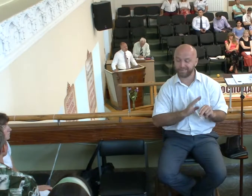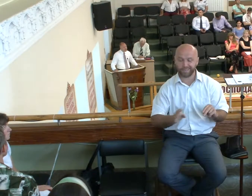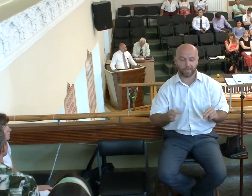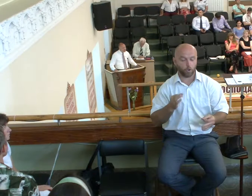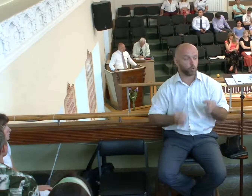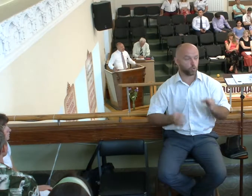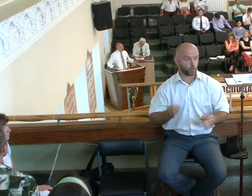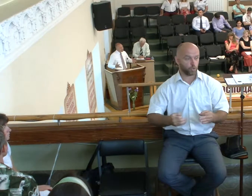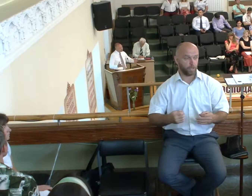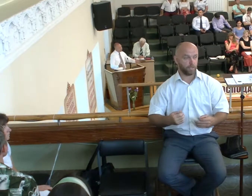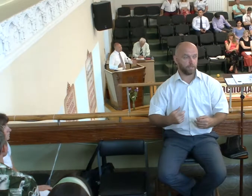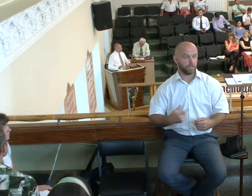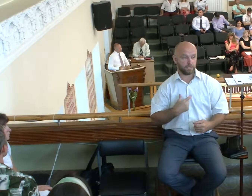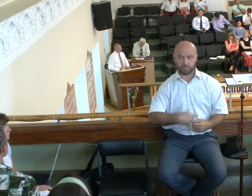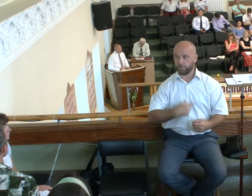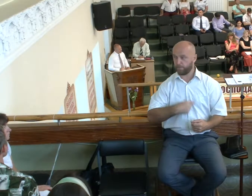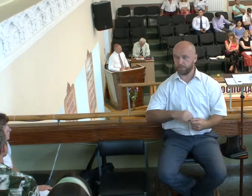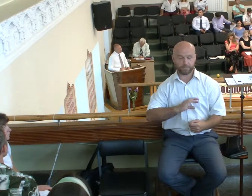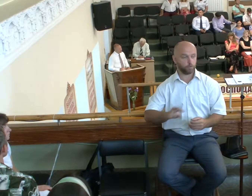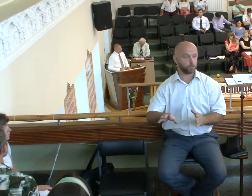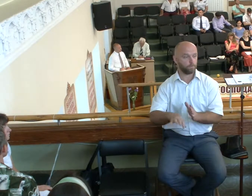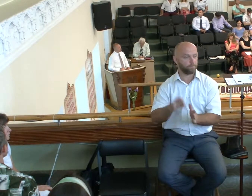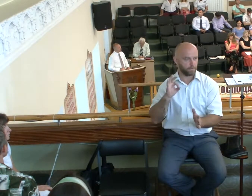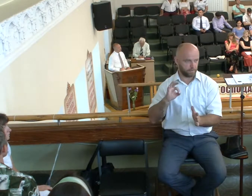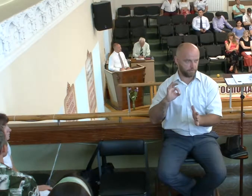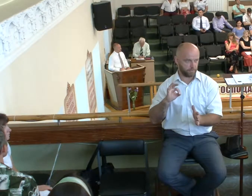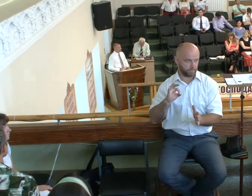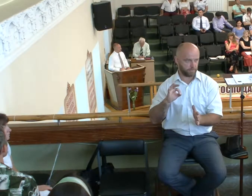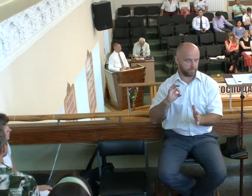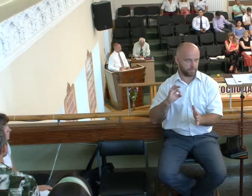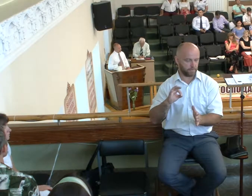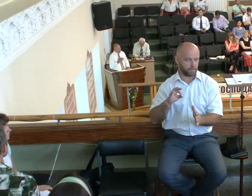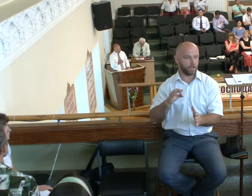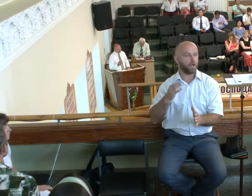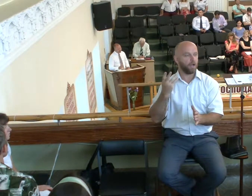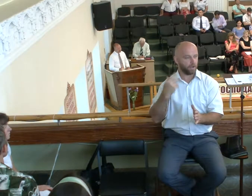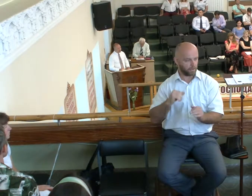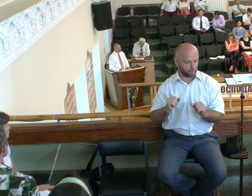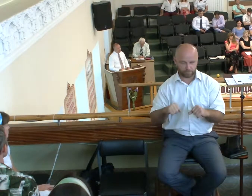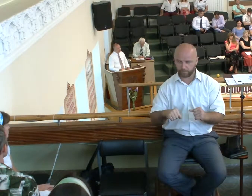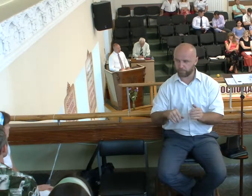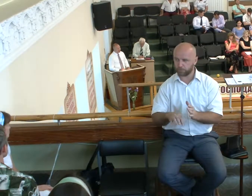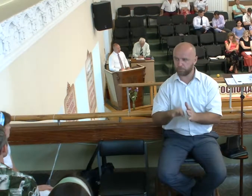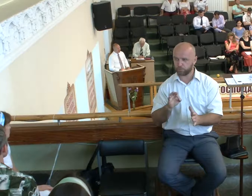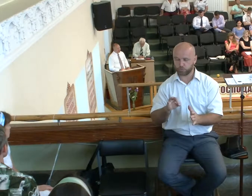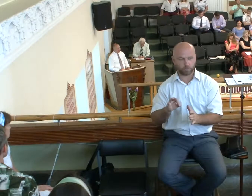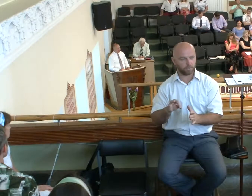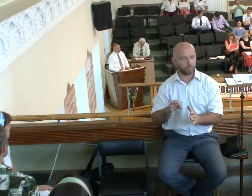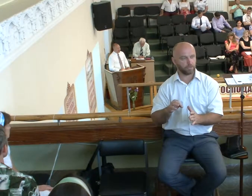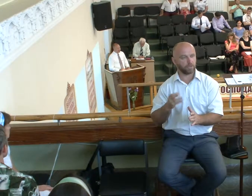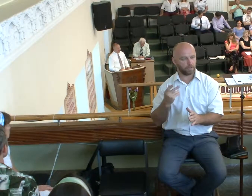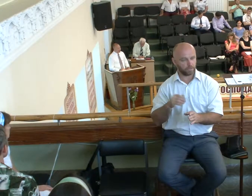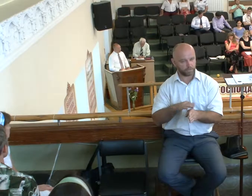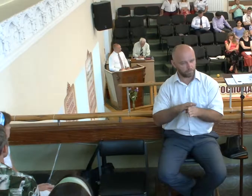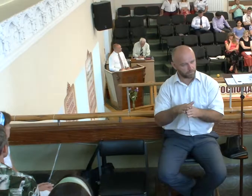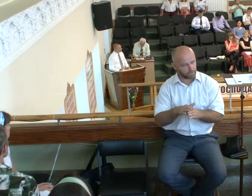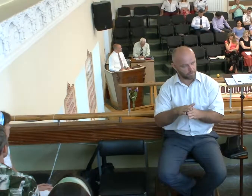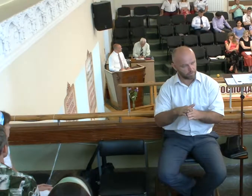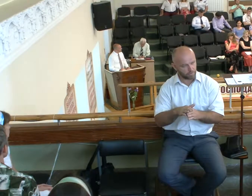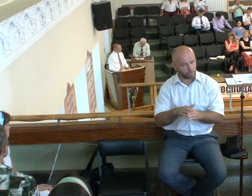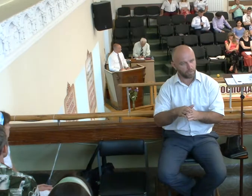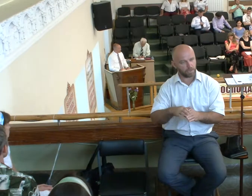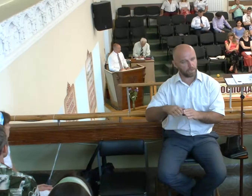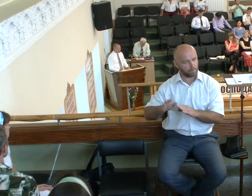он выбирает». А когда мы можем себя осуждать за свой выбор? В тот момент, когда его делаем? Или нет?